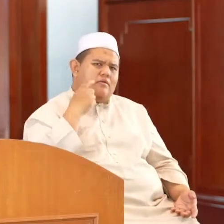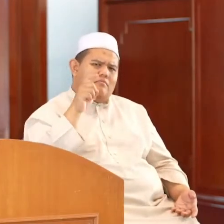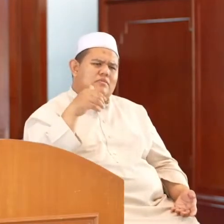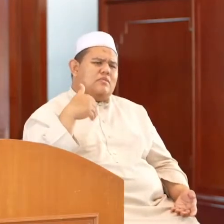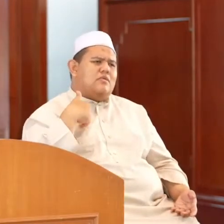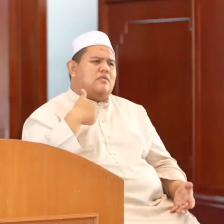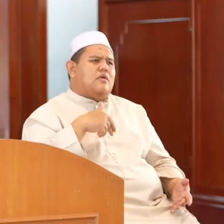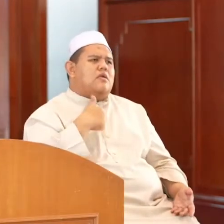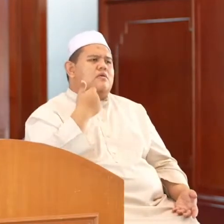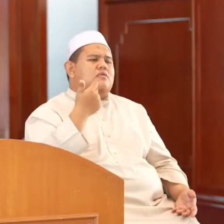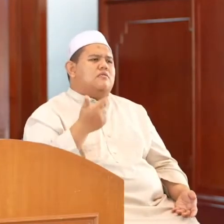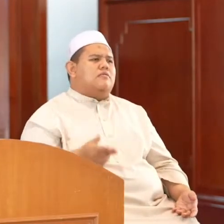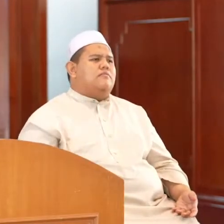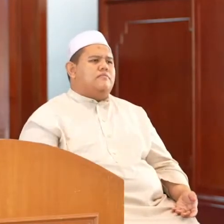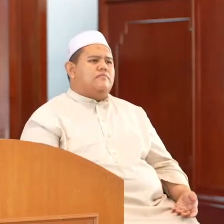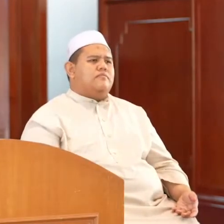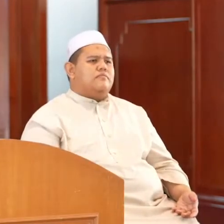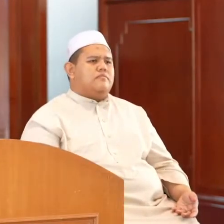kesal,